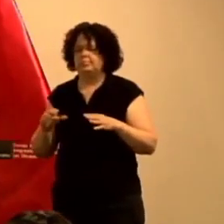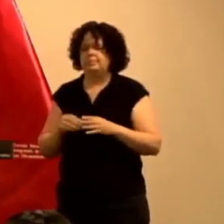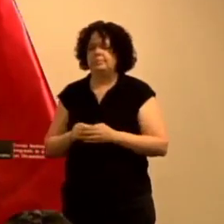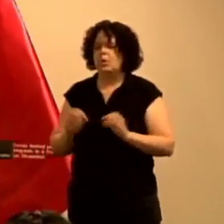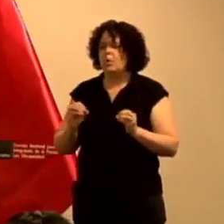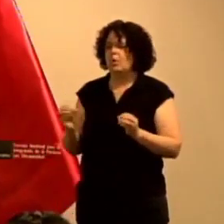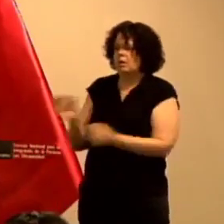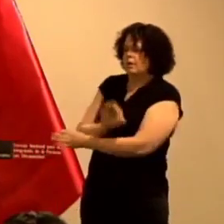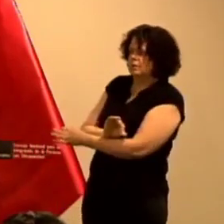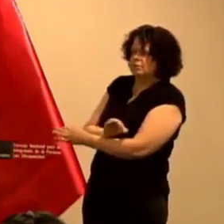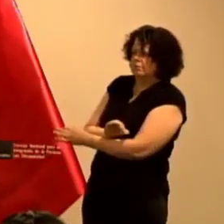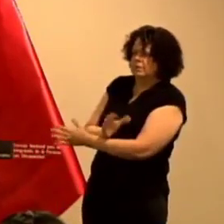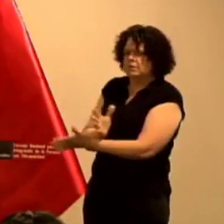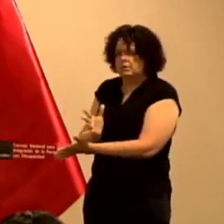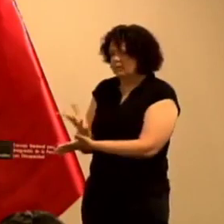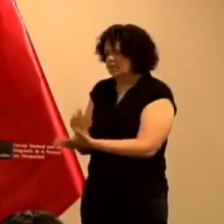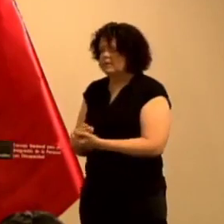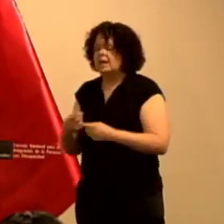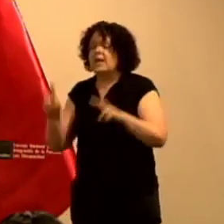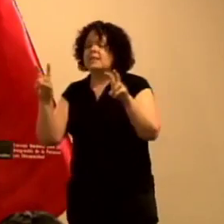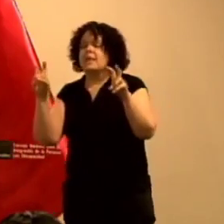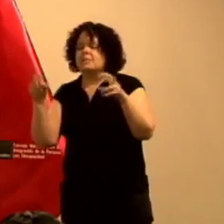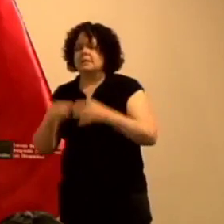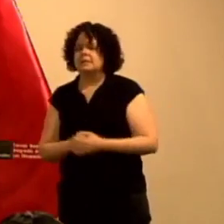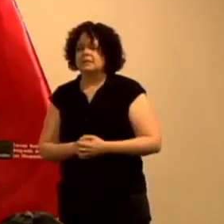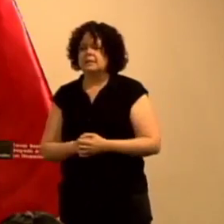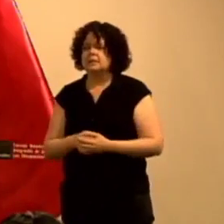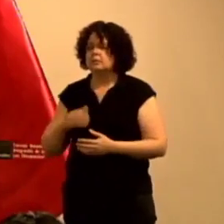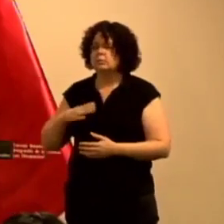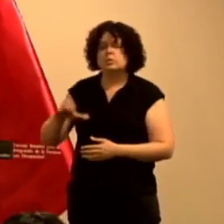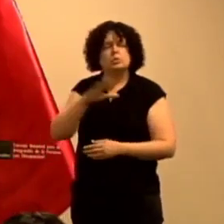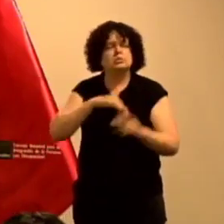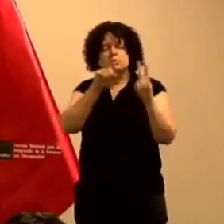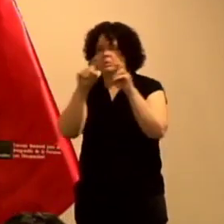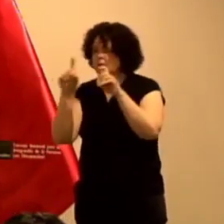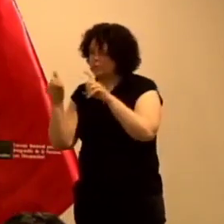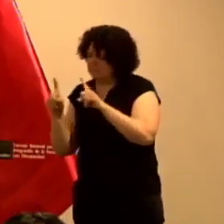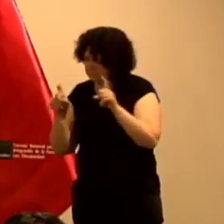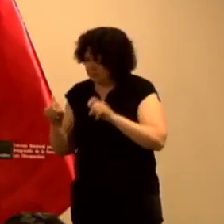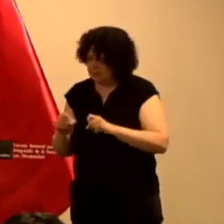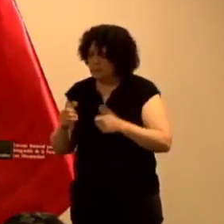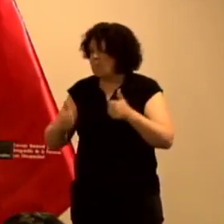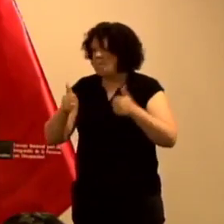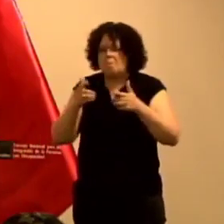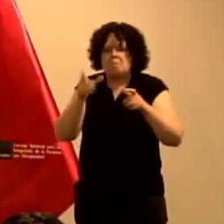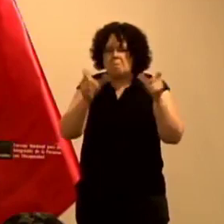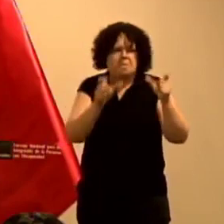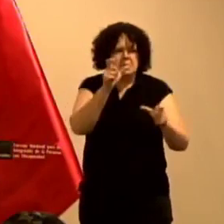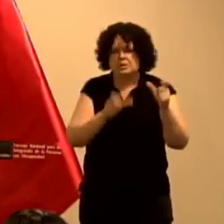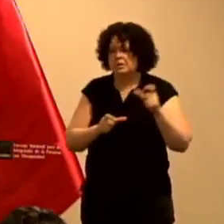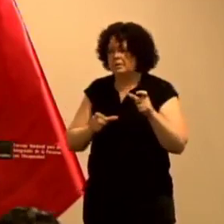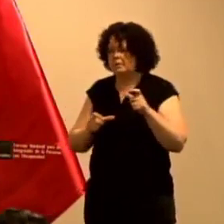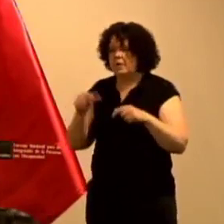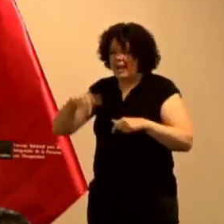o al revés. Y el tema es que si nosotros preguntamos a cualquier ciudadano, incluido